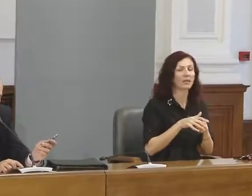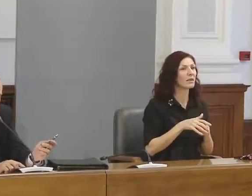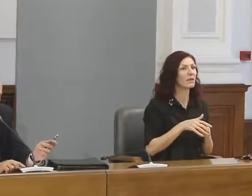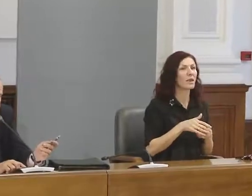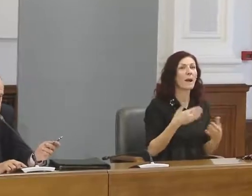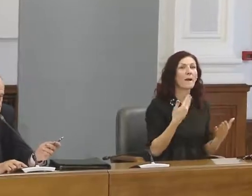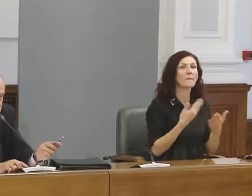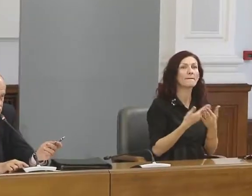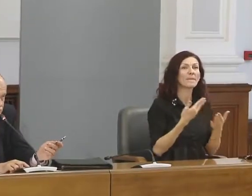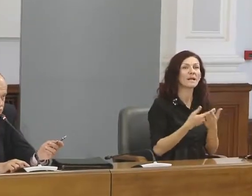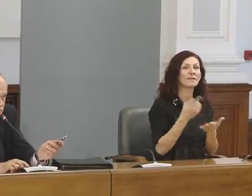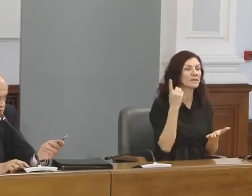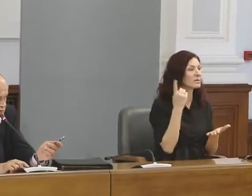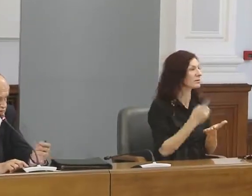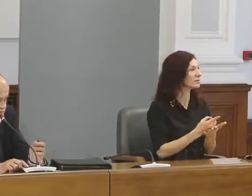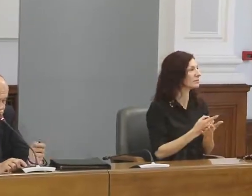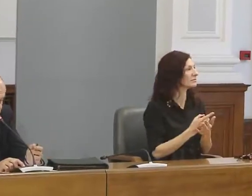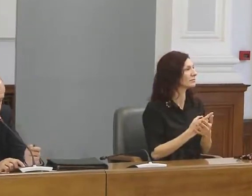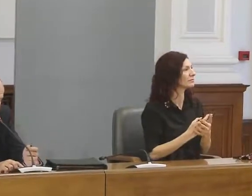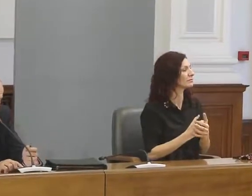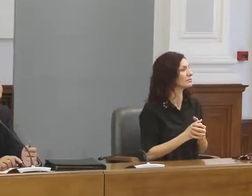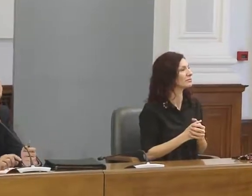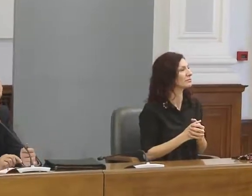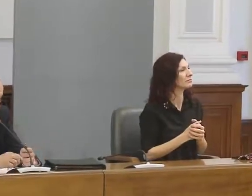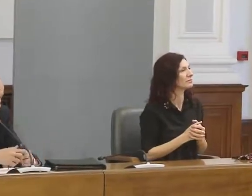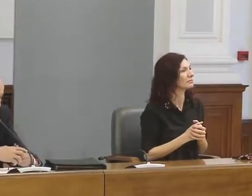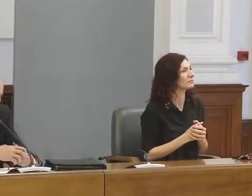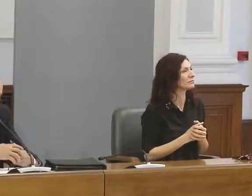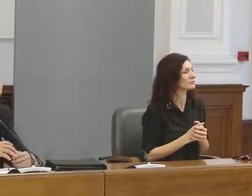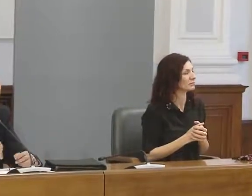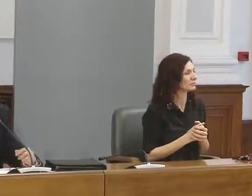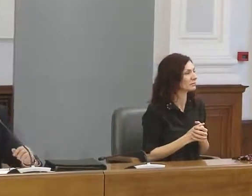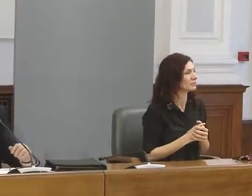Предвид заповедта на РЗИ. Доктор Маева.